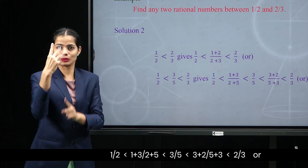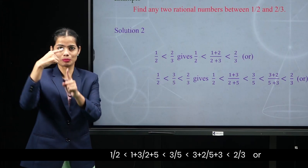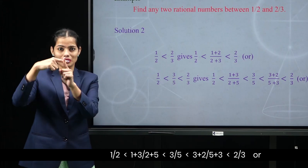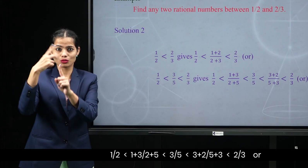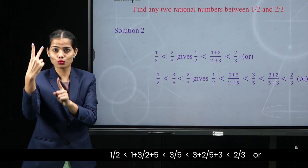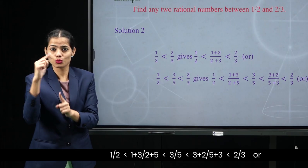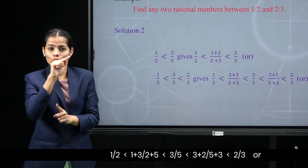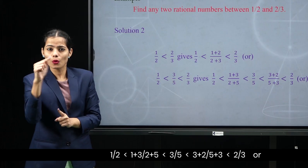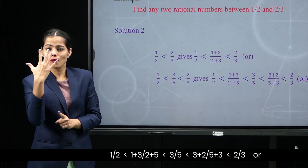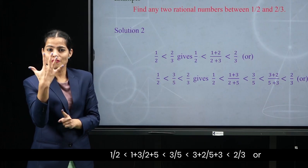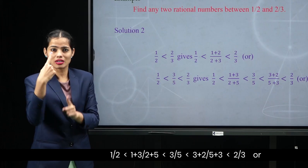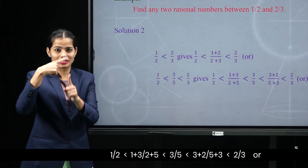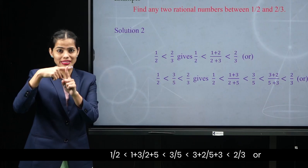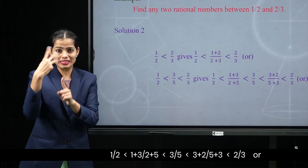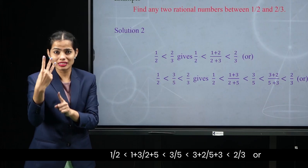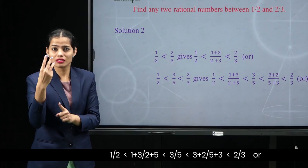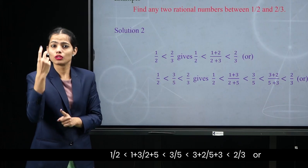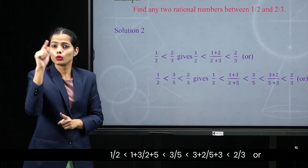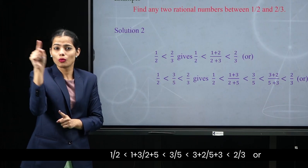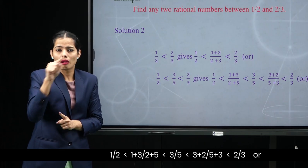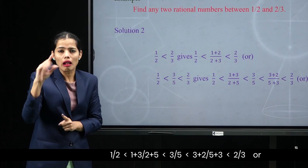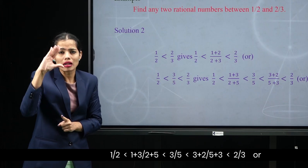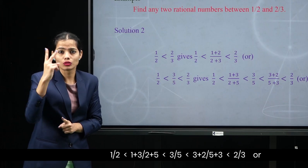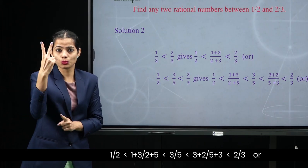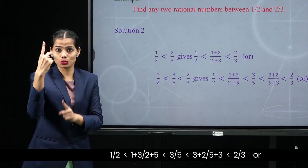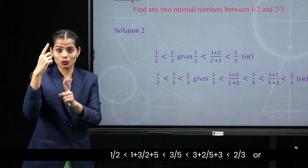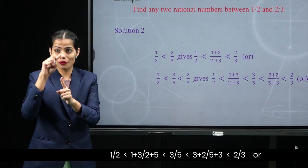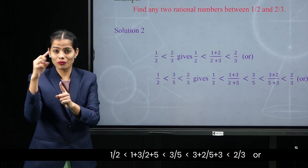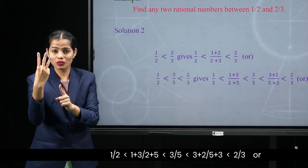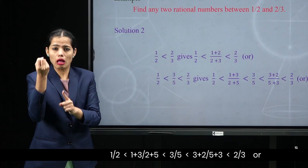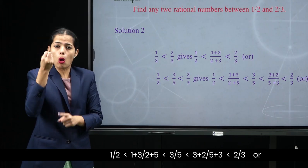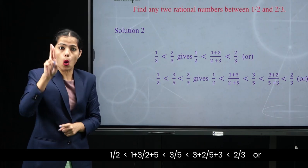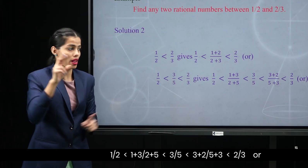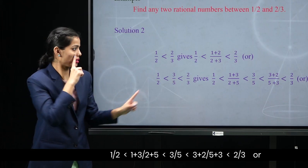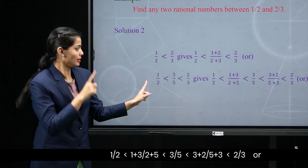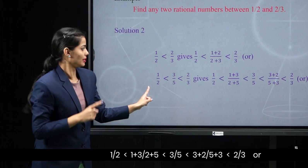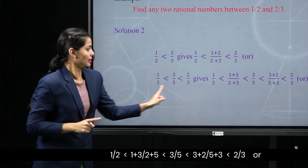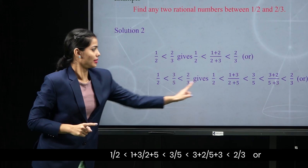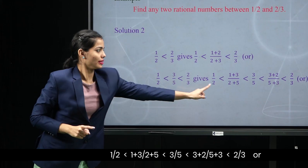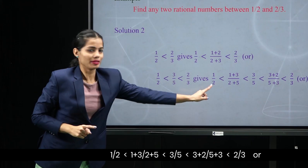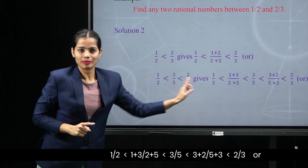பெரியது. 3/5 1 கூட்டல் 3/2 கூட்டல் 5 விட பெரியது.